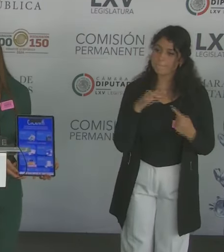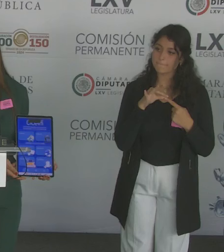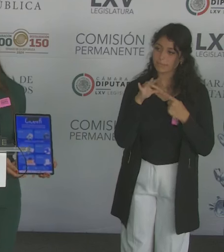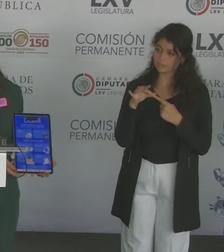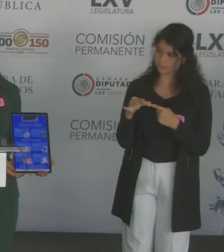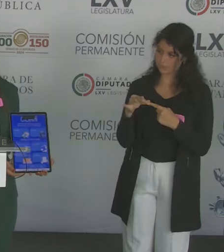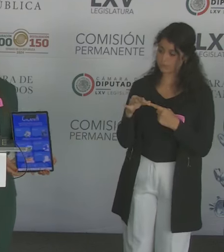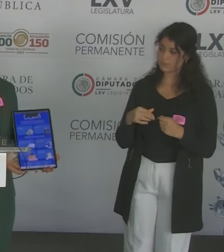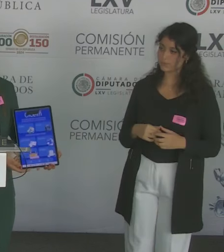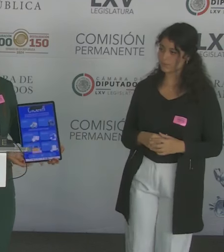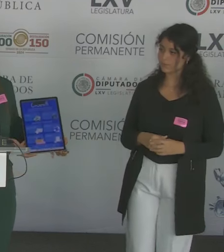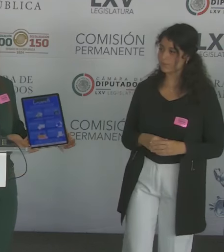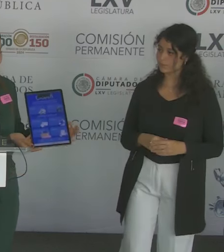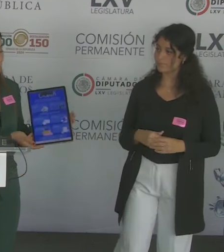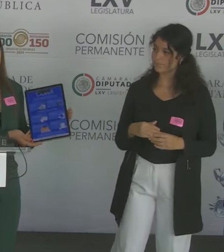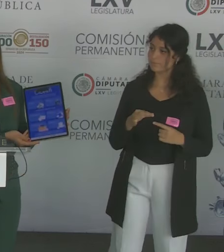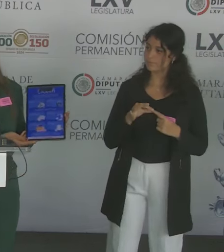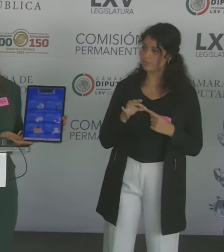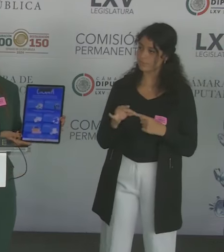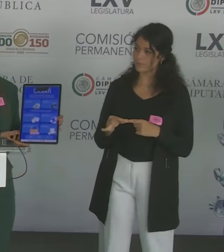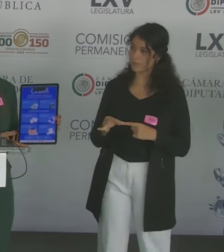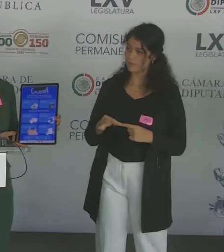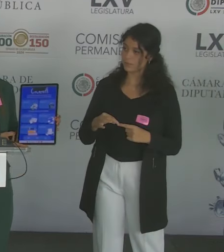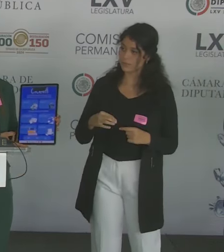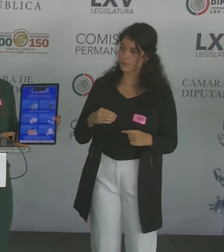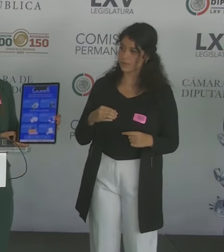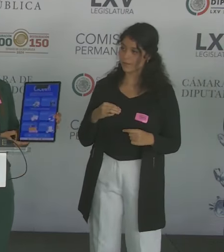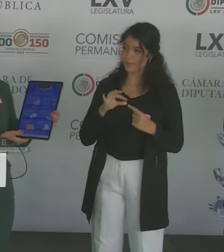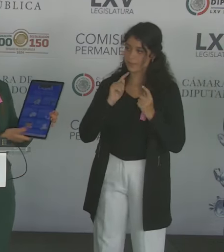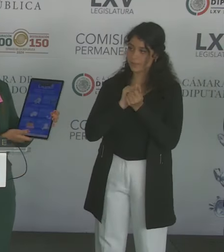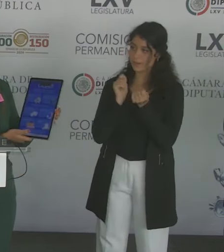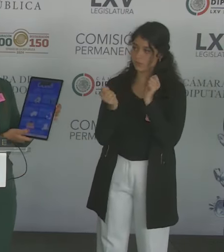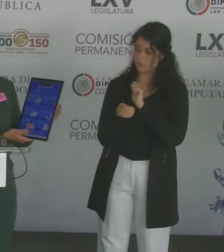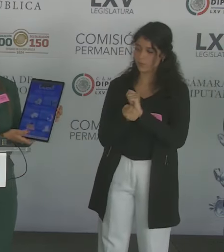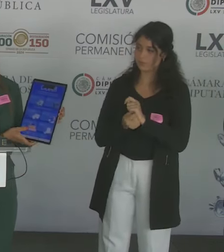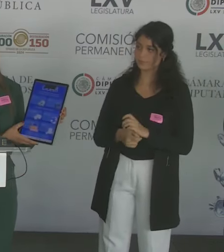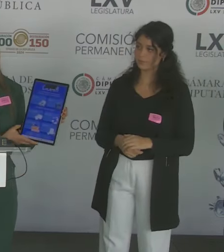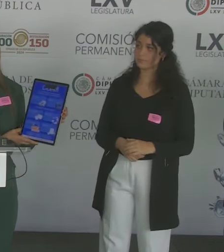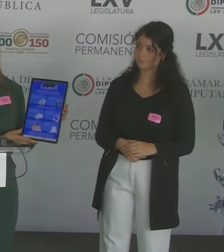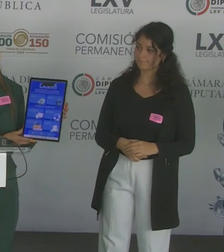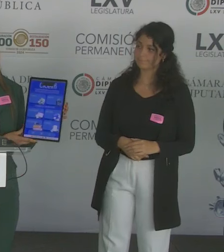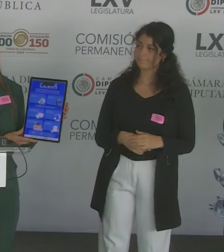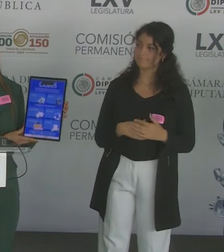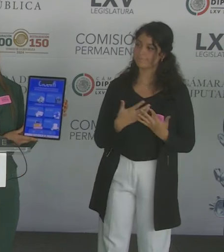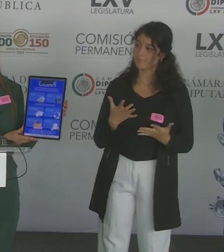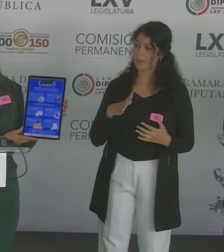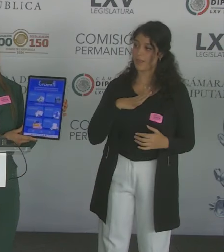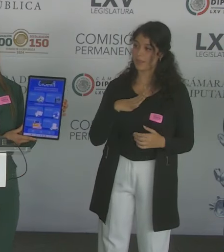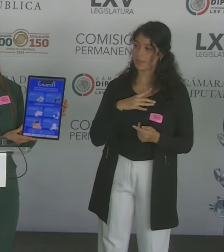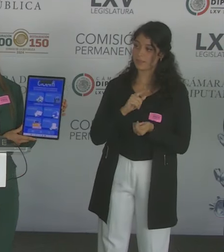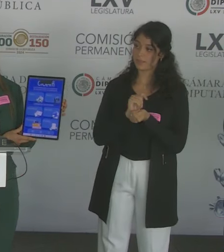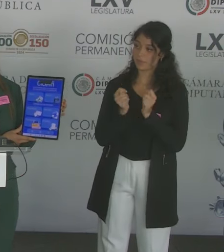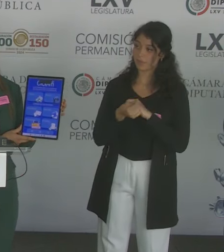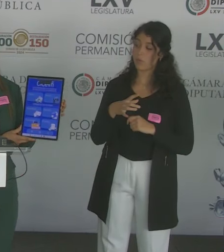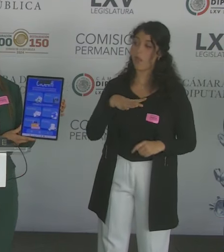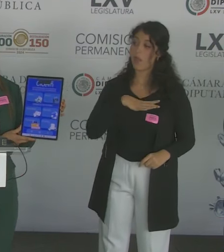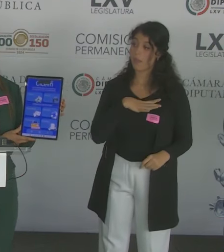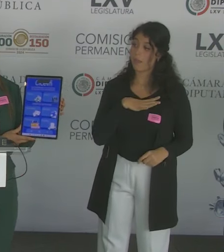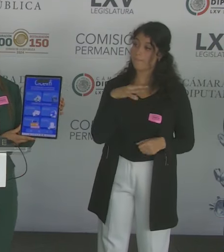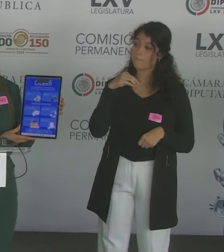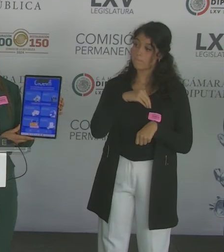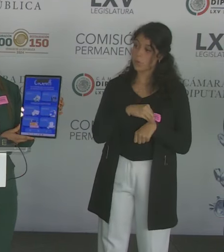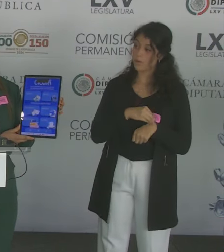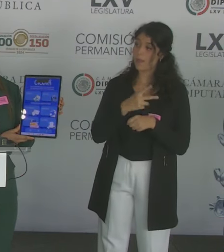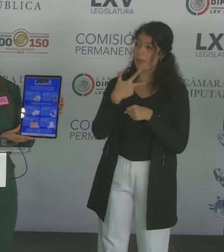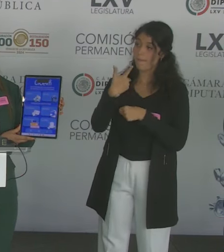presentar vamos a presentar el traductor el traductor incluye una una cámara